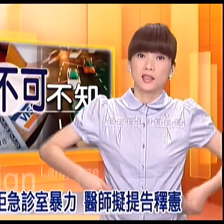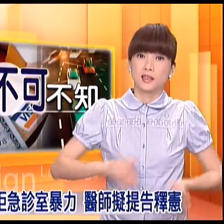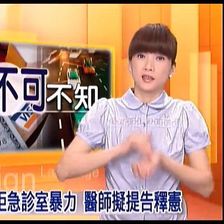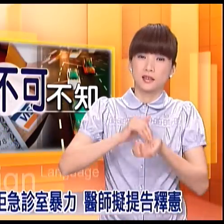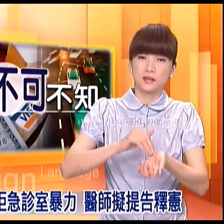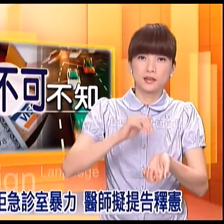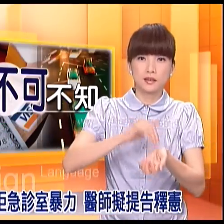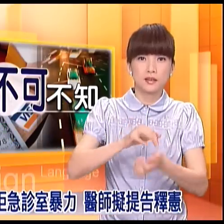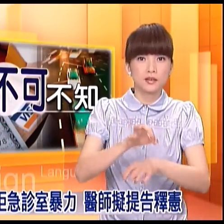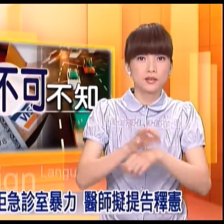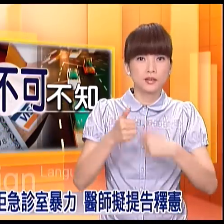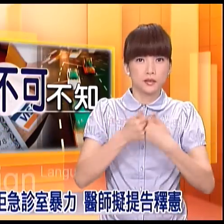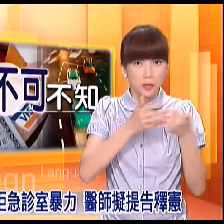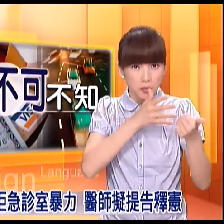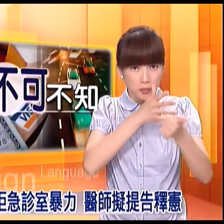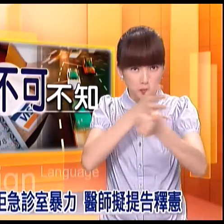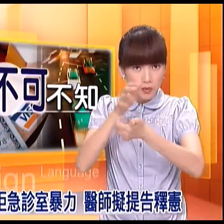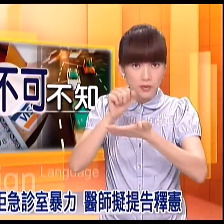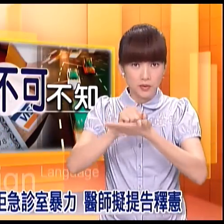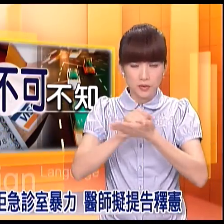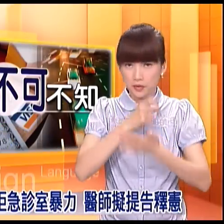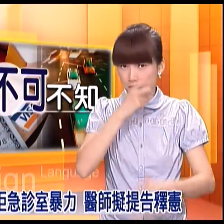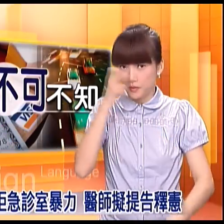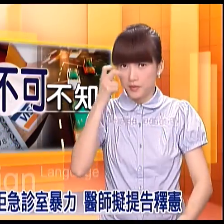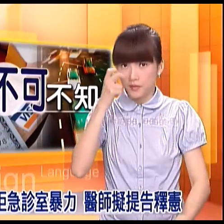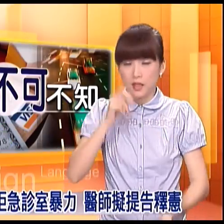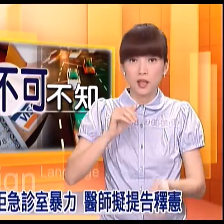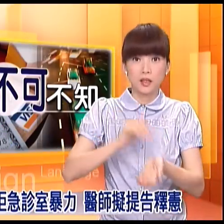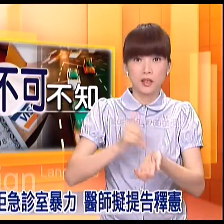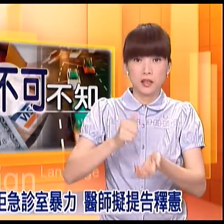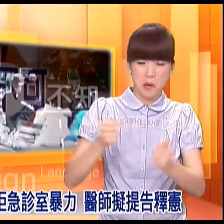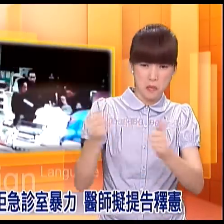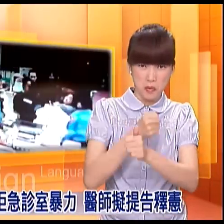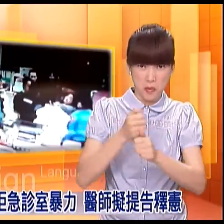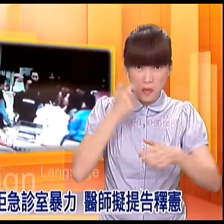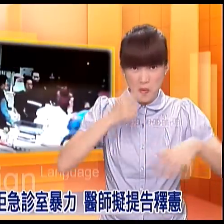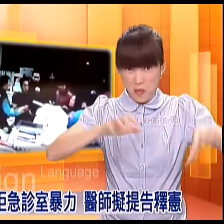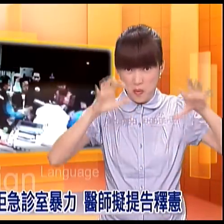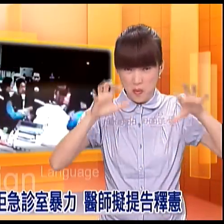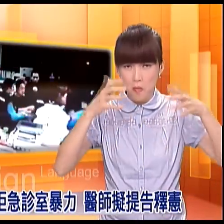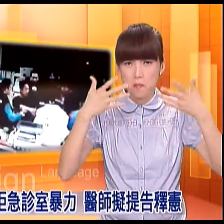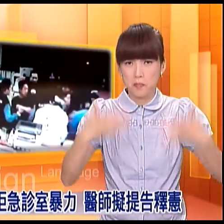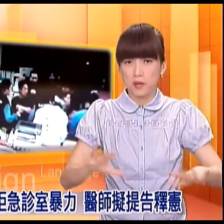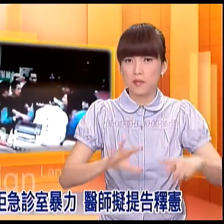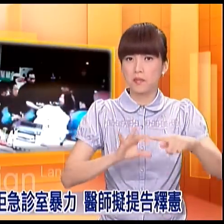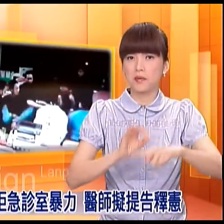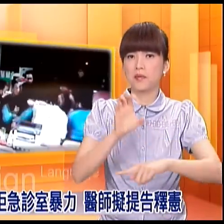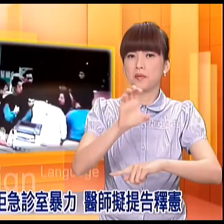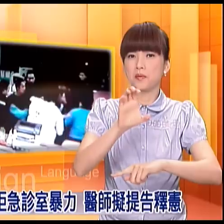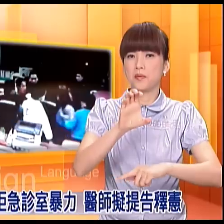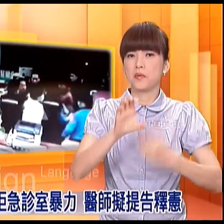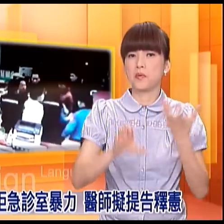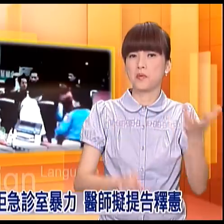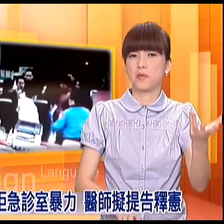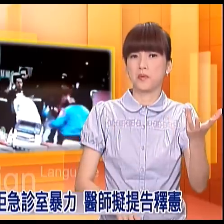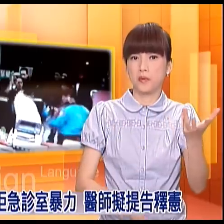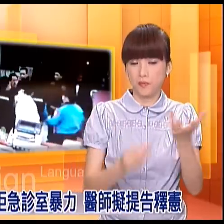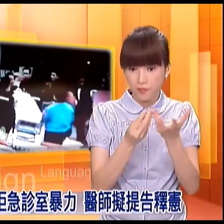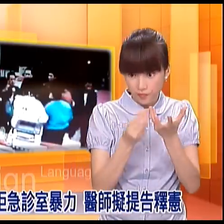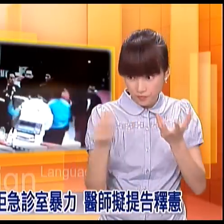根据急诊医学会的调查，曾被暴力威胁的医生高达了90%，而其中有40%被